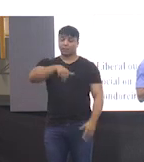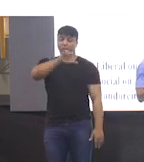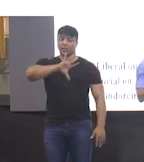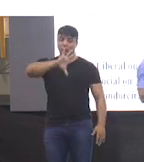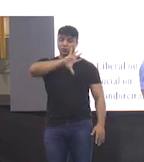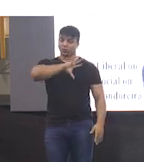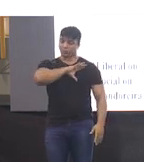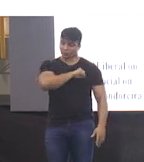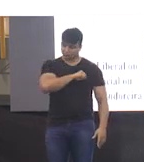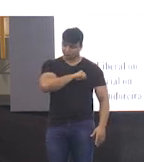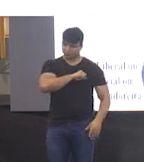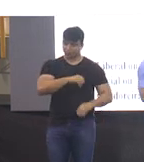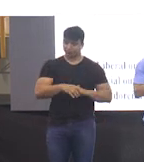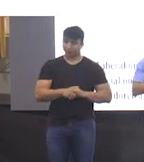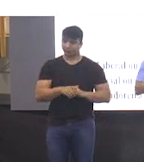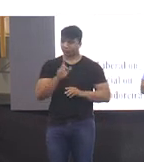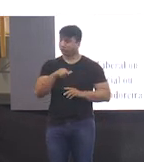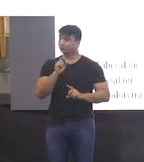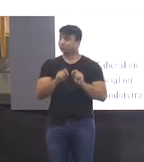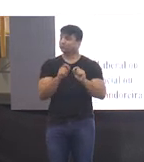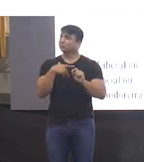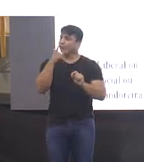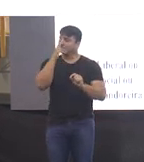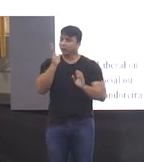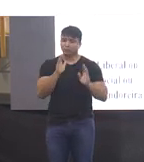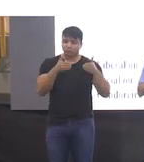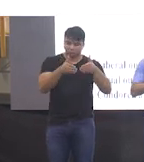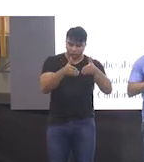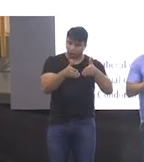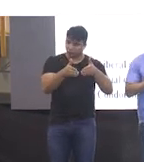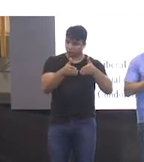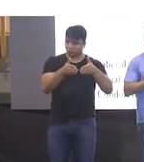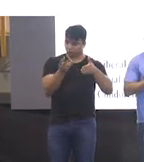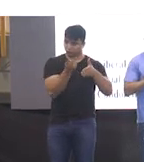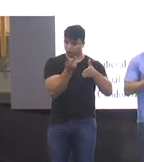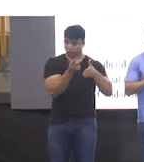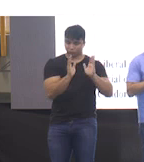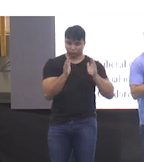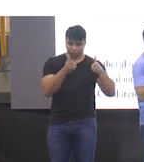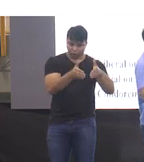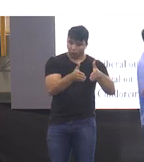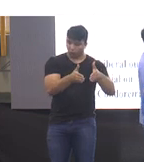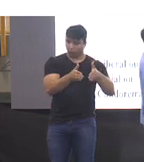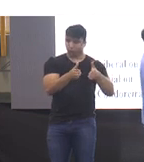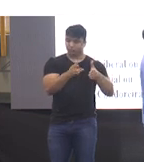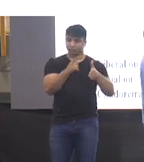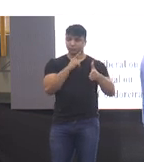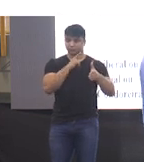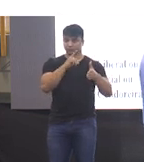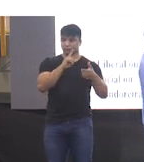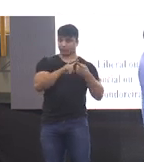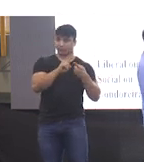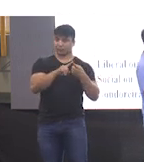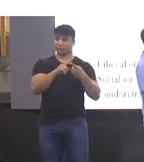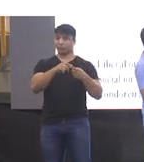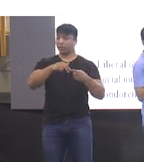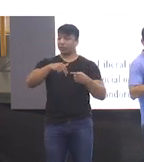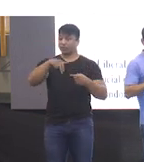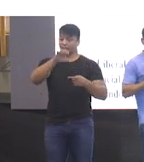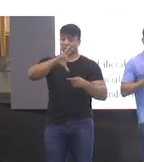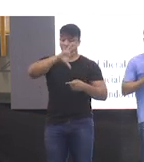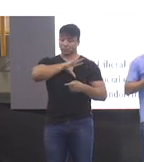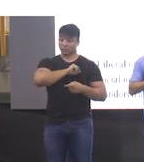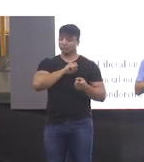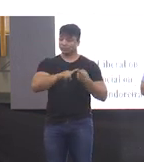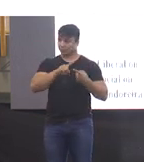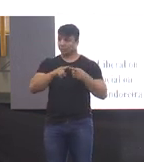principal tema trabalhado. É o tema específico, vamos dizer assim. Mas além do nacionalismo, eles trabalharam